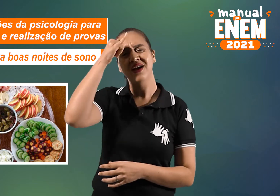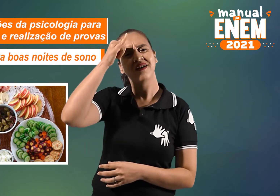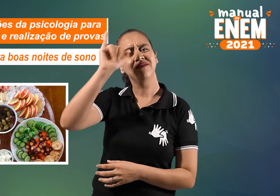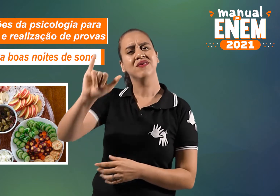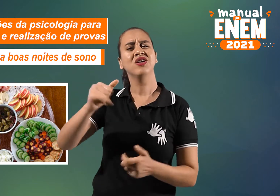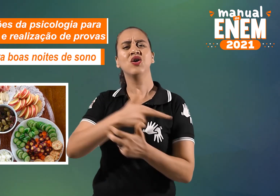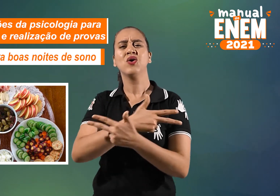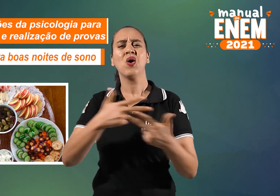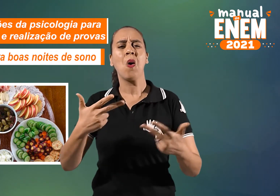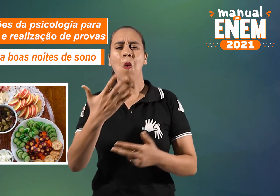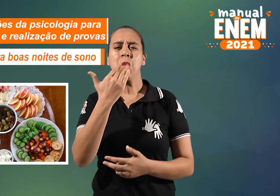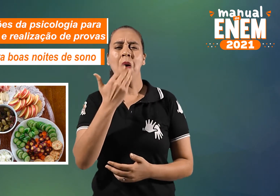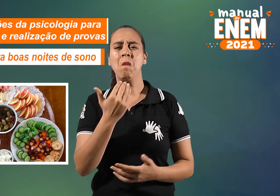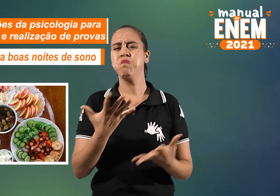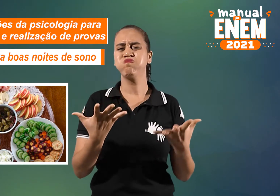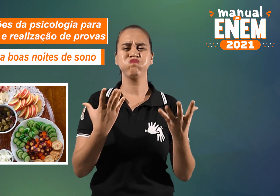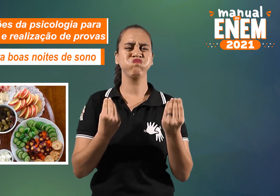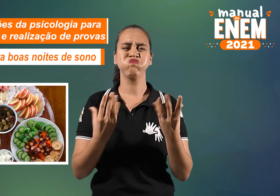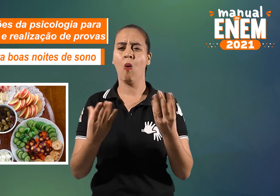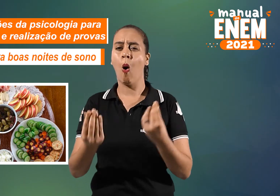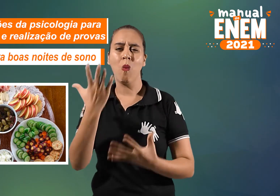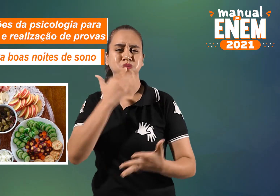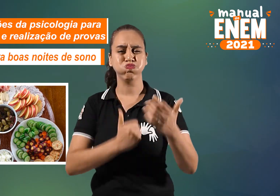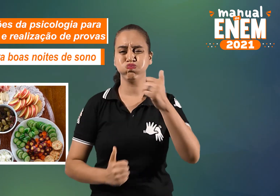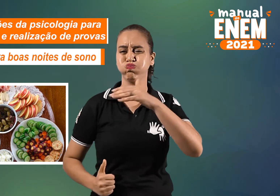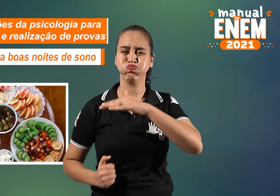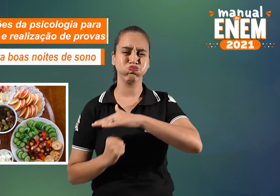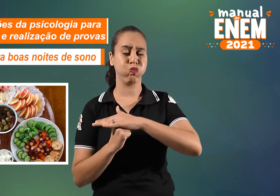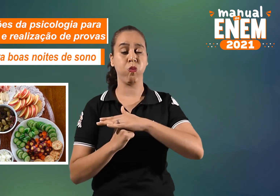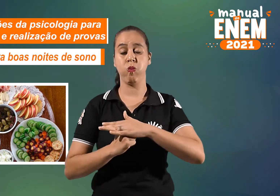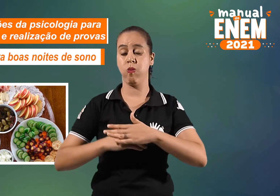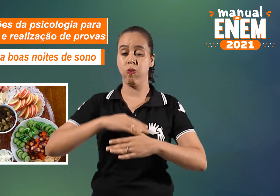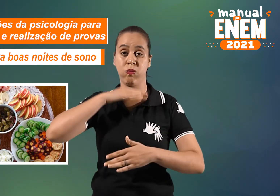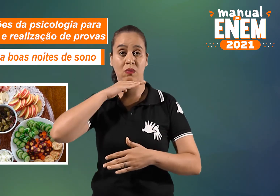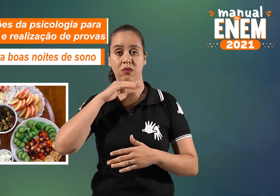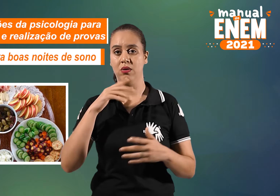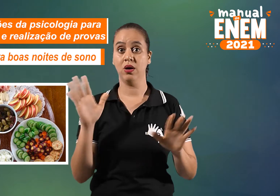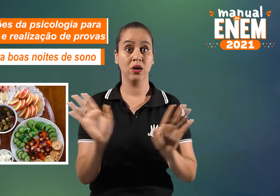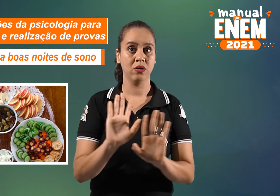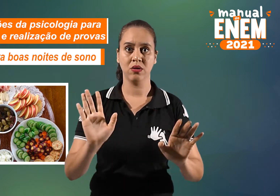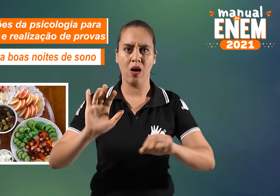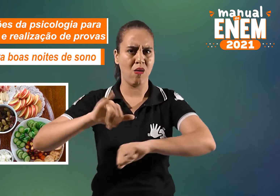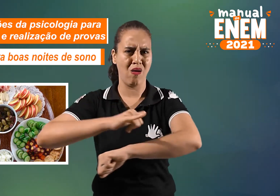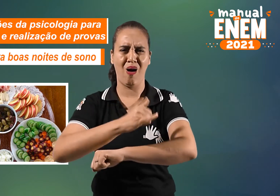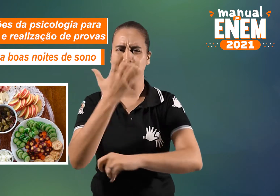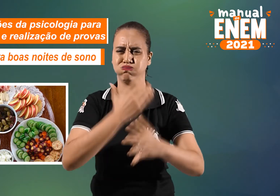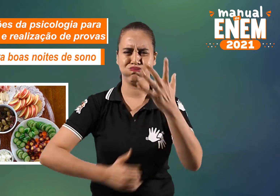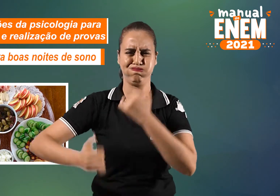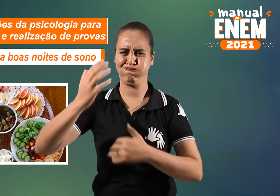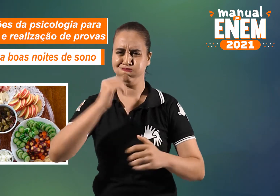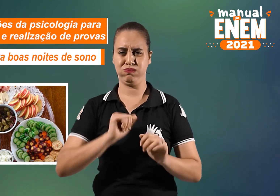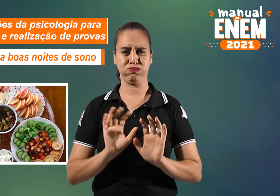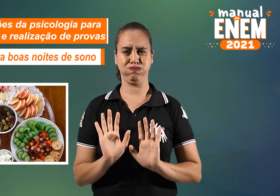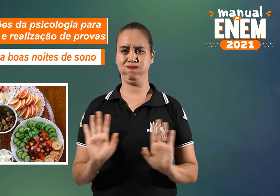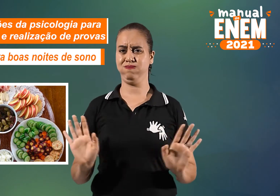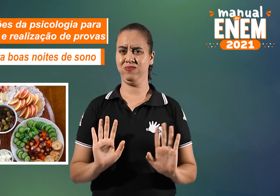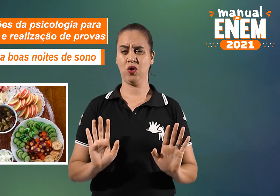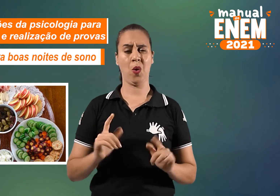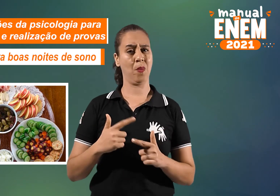comer demais antes de se deitar. Nada de comidas ricas em gordura ou muito temperadas. Atenção aos problemas com refluxo